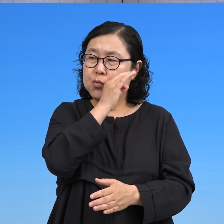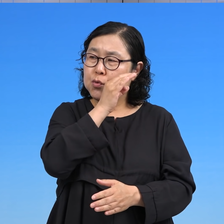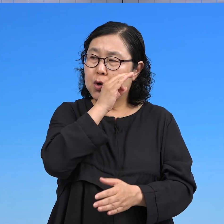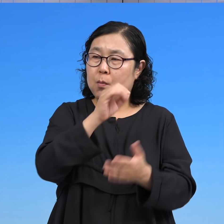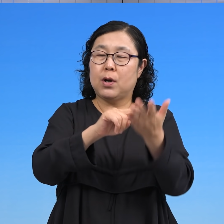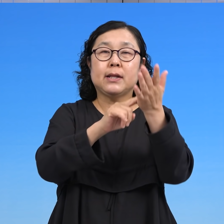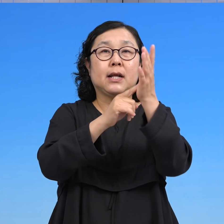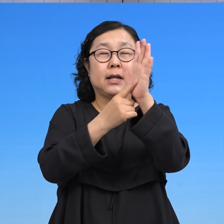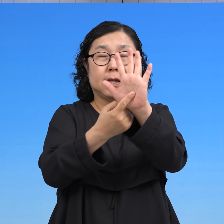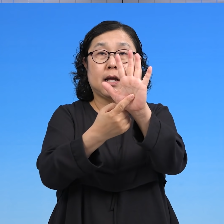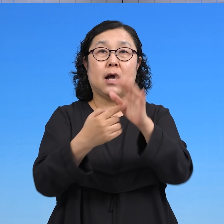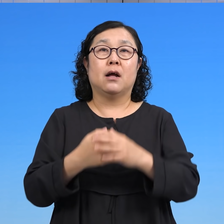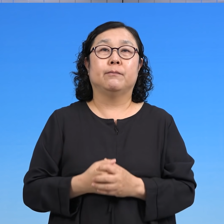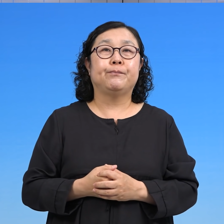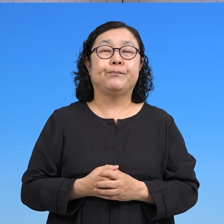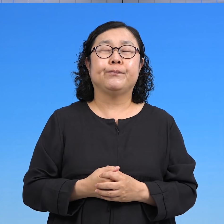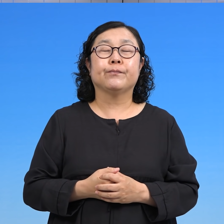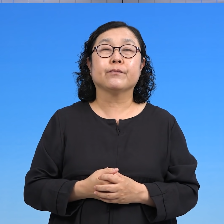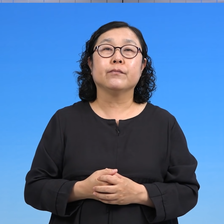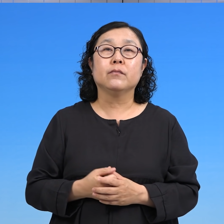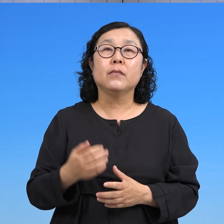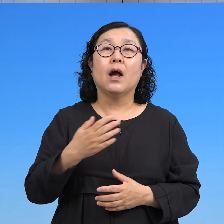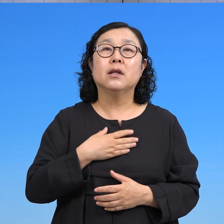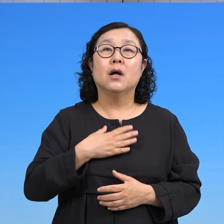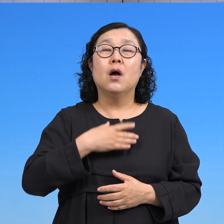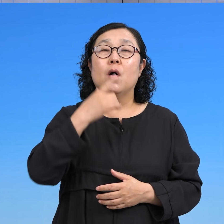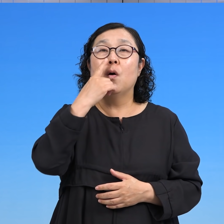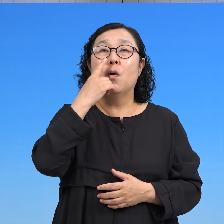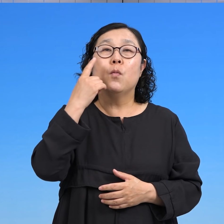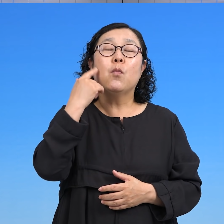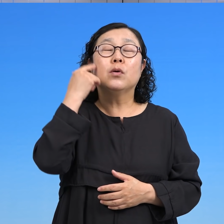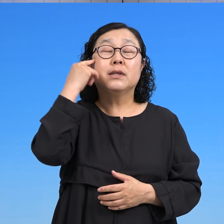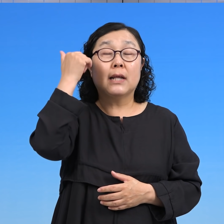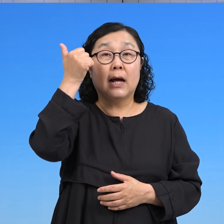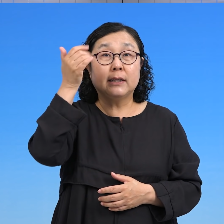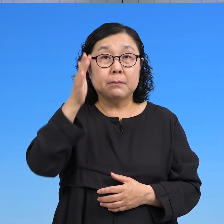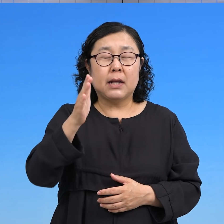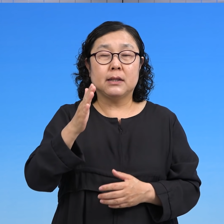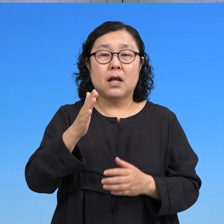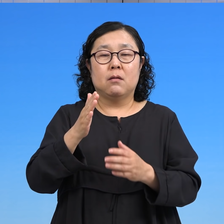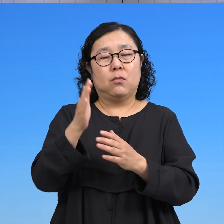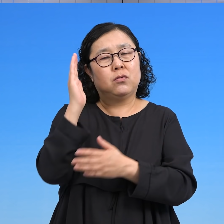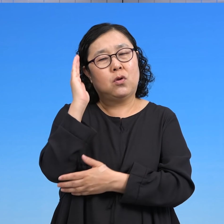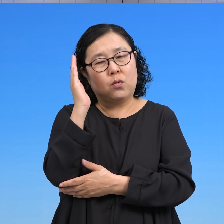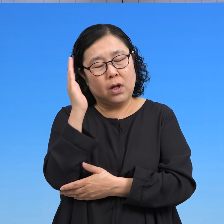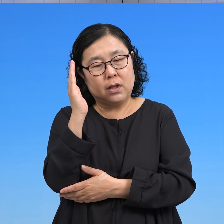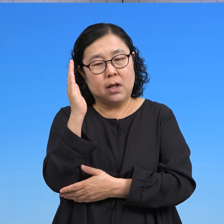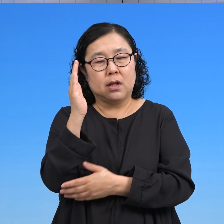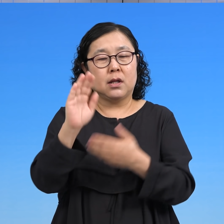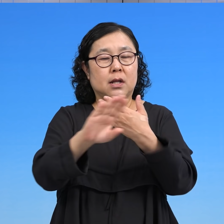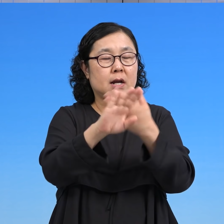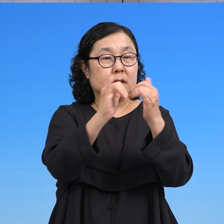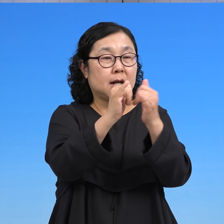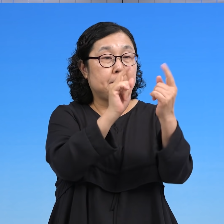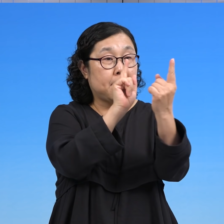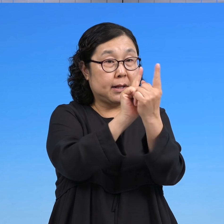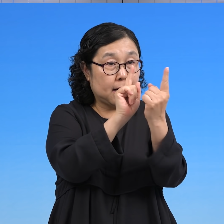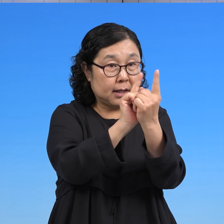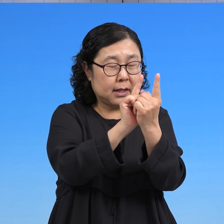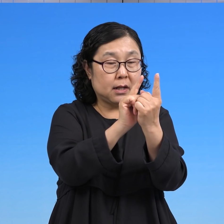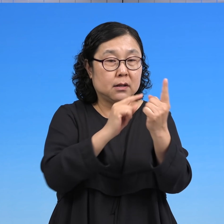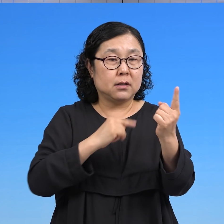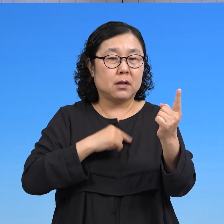우리의 치부를 드러낸다. 저는 목사로서 설교할 때 사람을 만날 때 정신적으로 영적으로